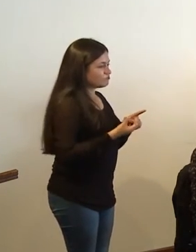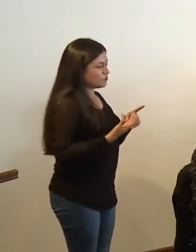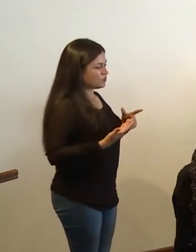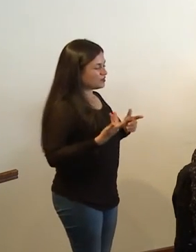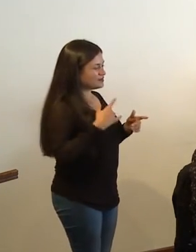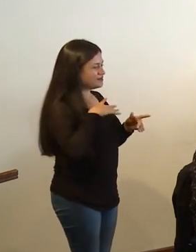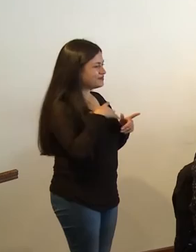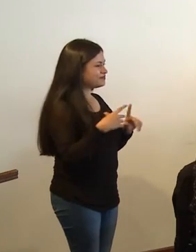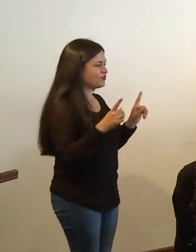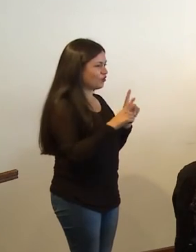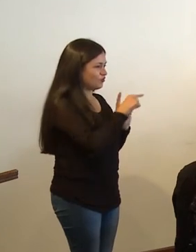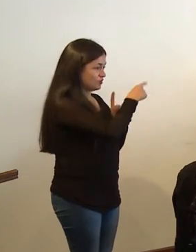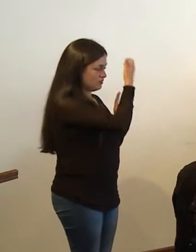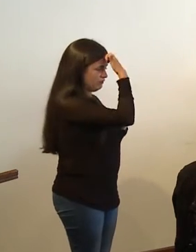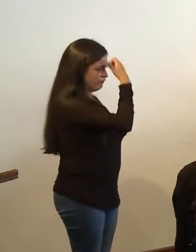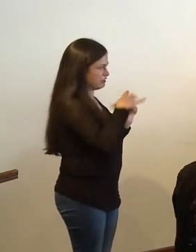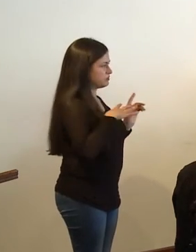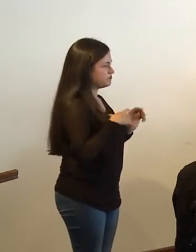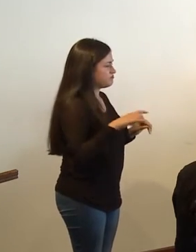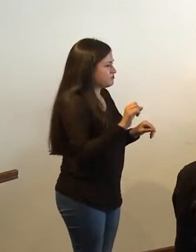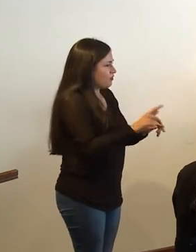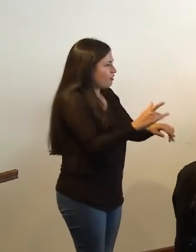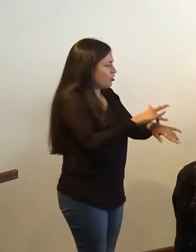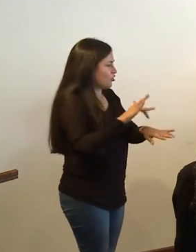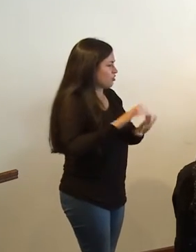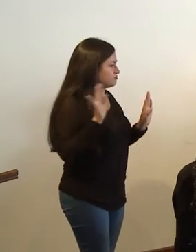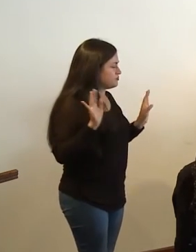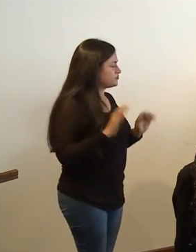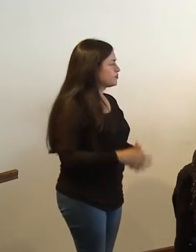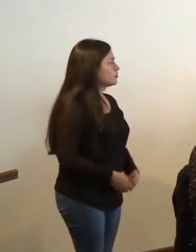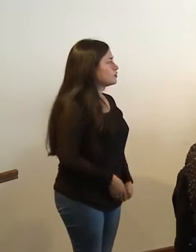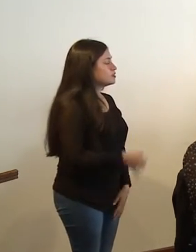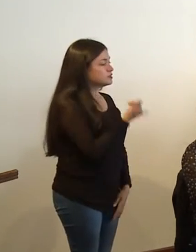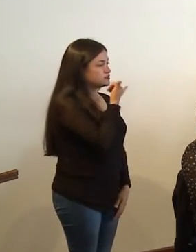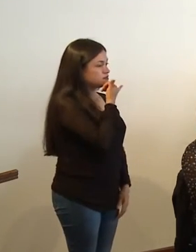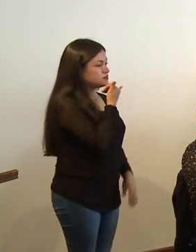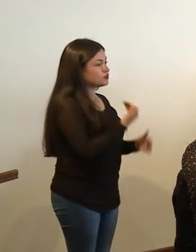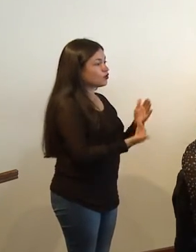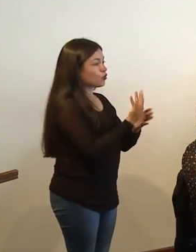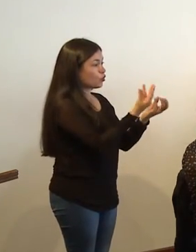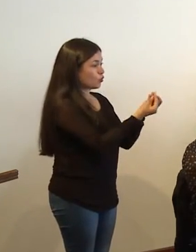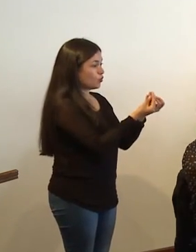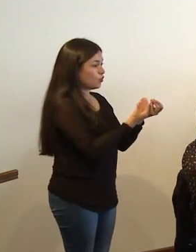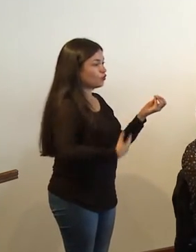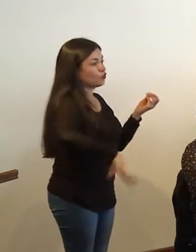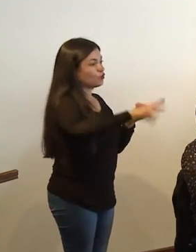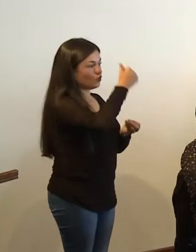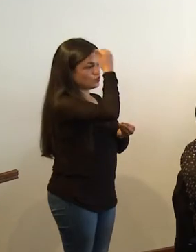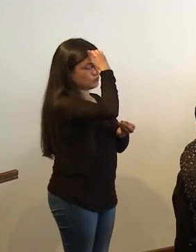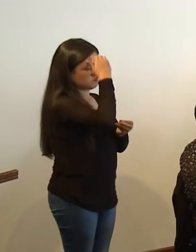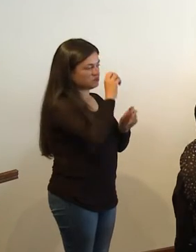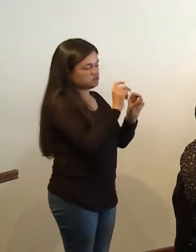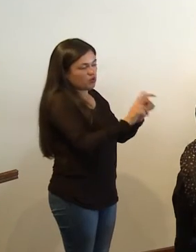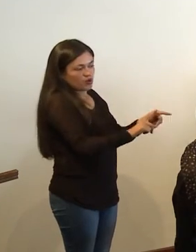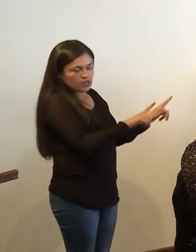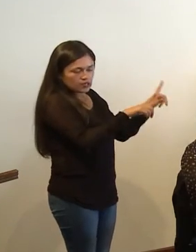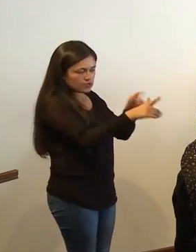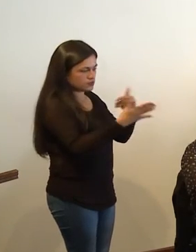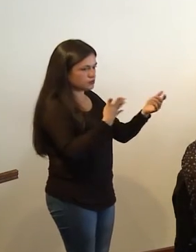toco, ya. Pero entonces ahí empezamos a promover, entre todos, de todos modos, decir, bueno, vale la pena